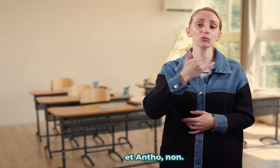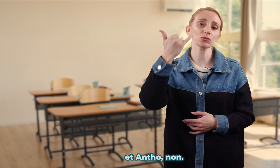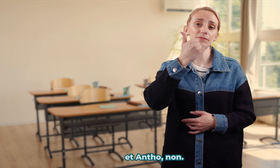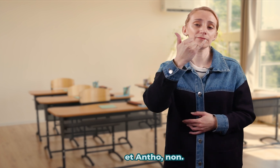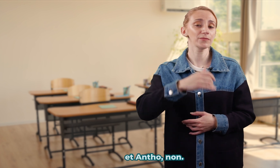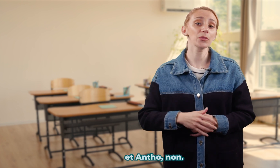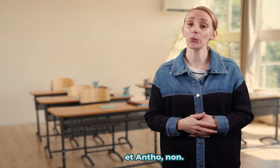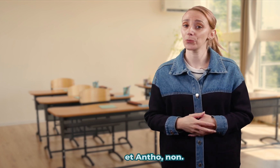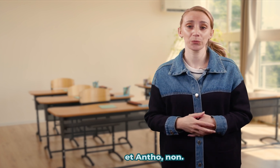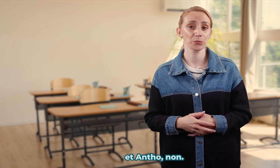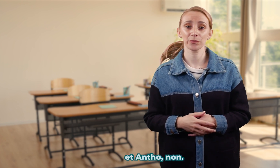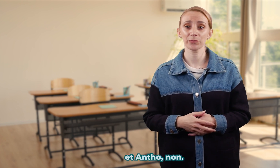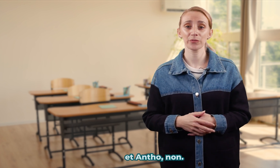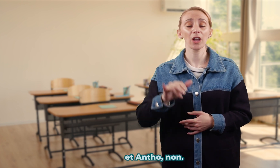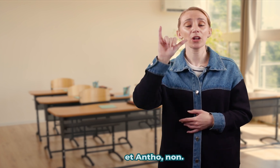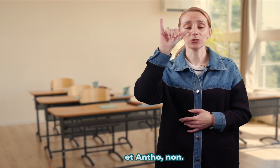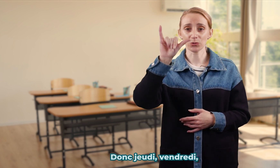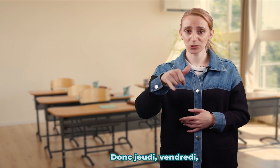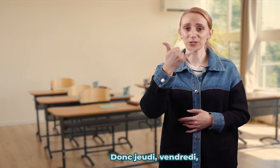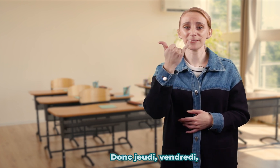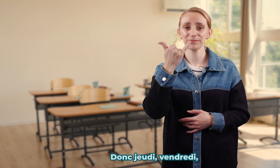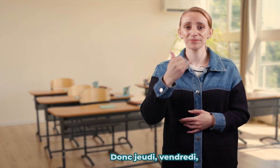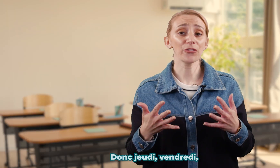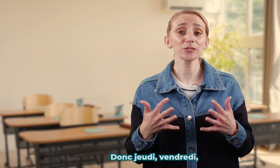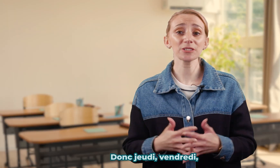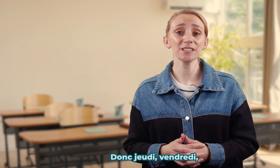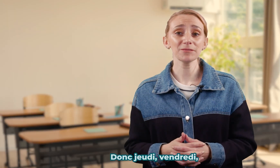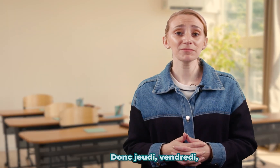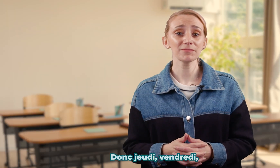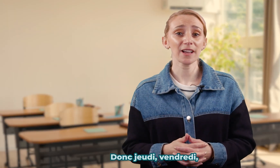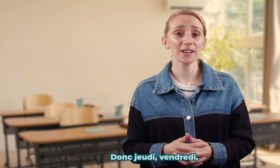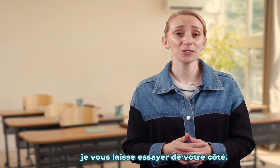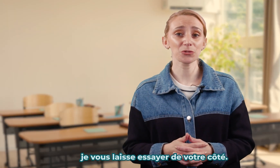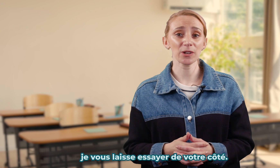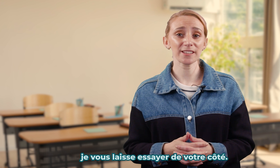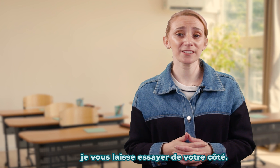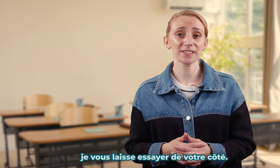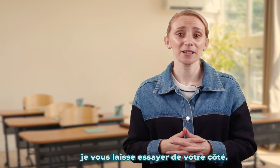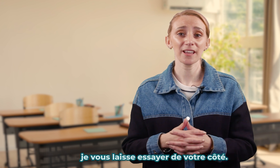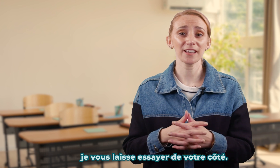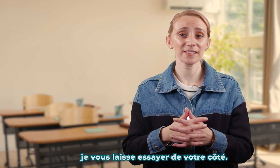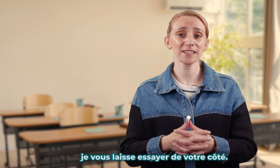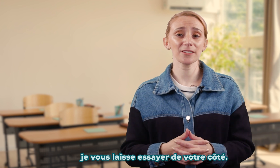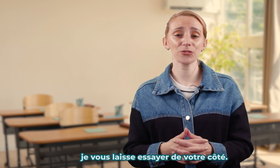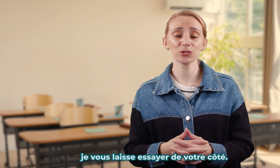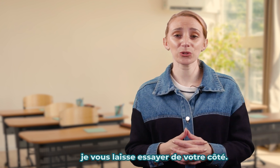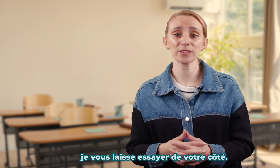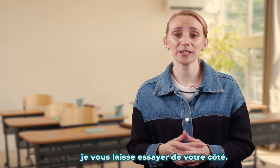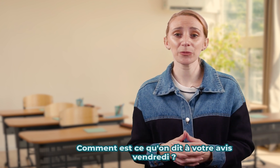tourne. Non. Donc, jeudi. Vendredi, je vous laisse essayer de votre côté comment est-ce